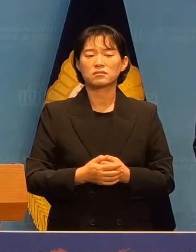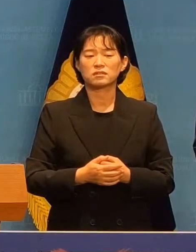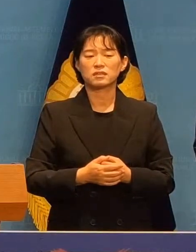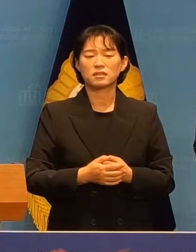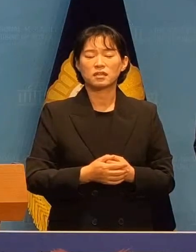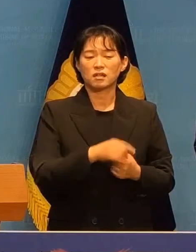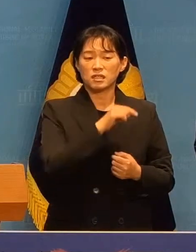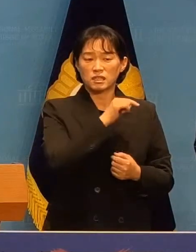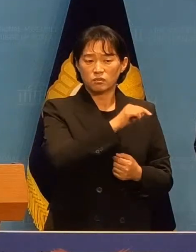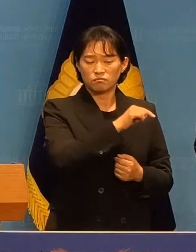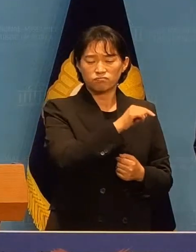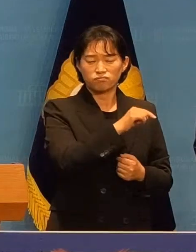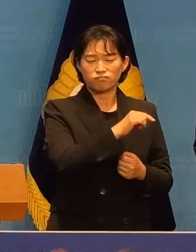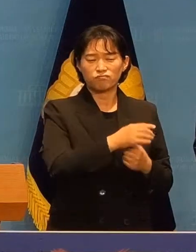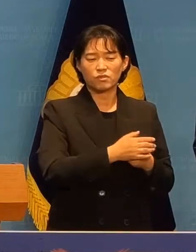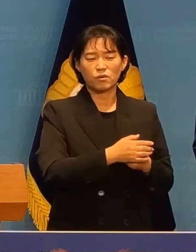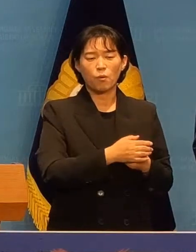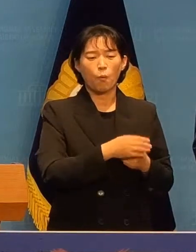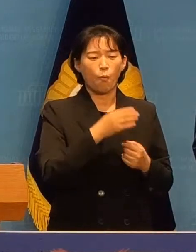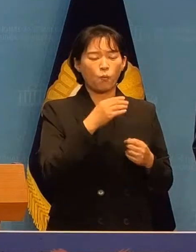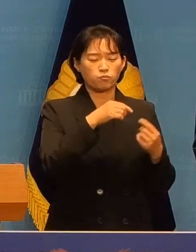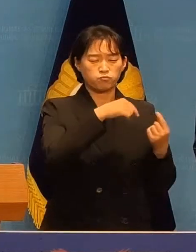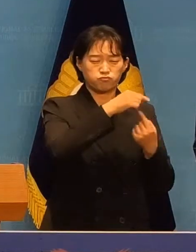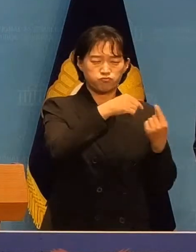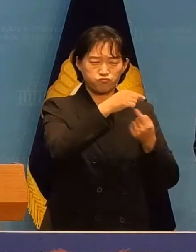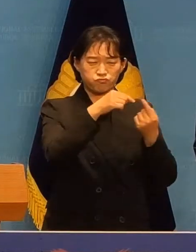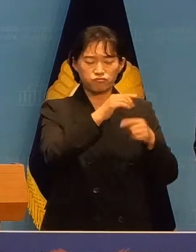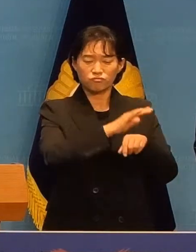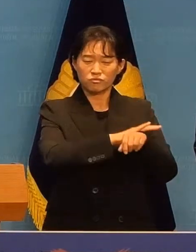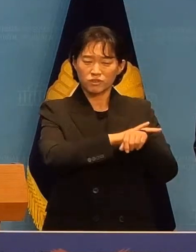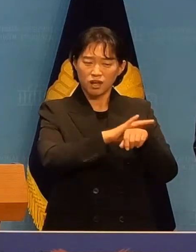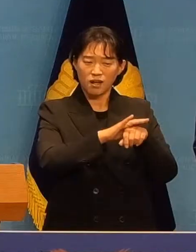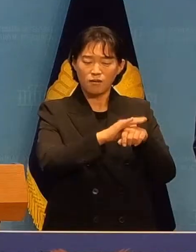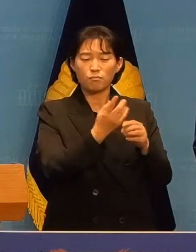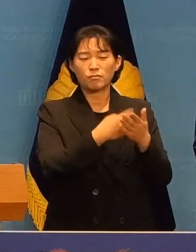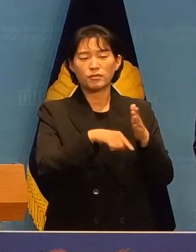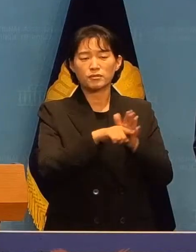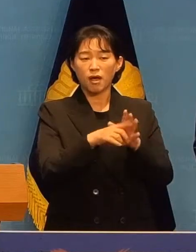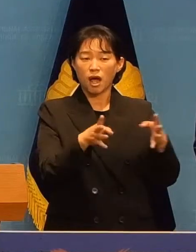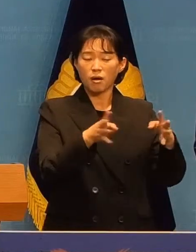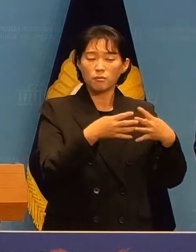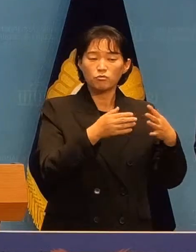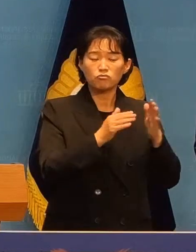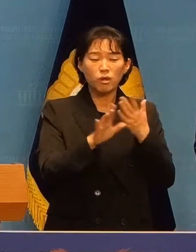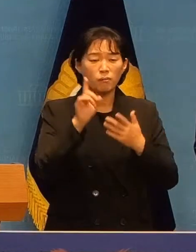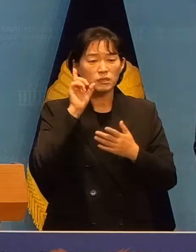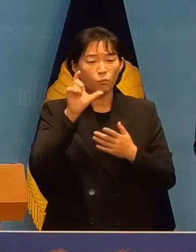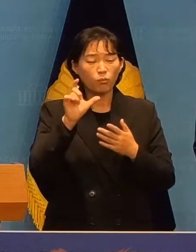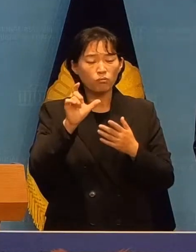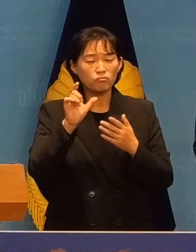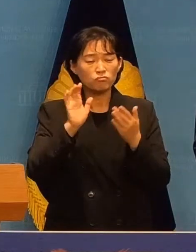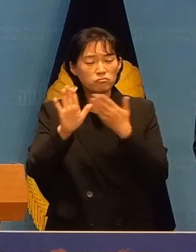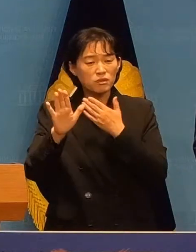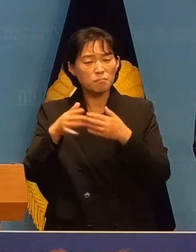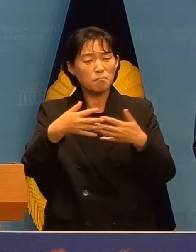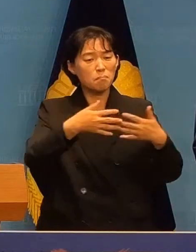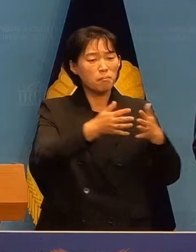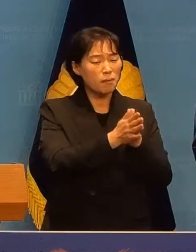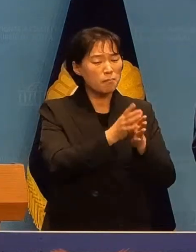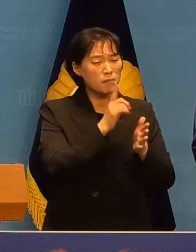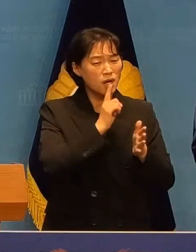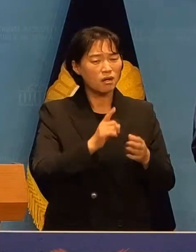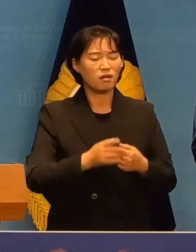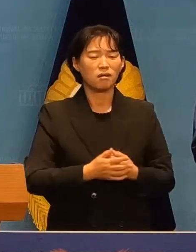정비 사업소 활성화를 위한 TF 구성에 합의한 지 보름도 지나지 않은 일이었고 결국 활성화를